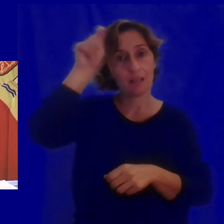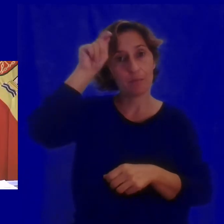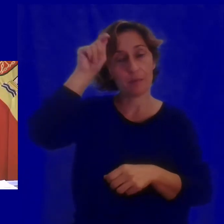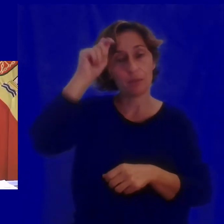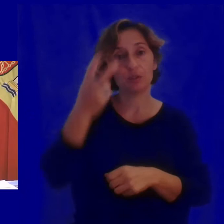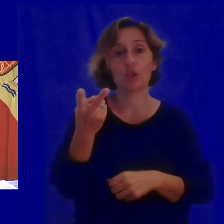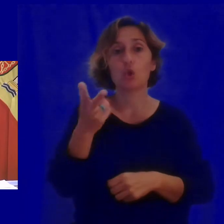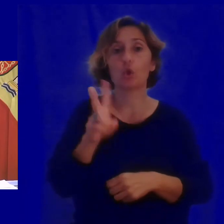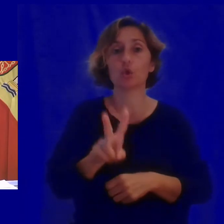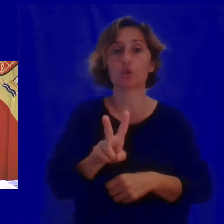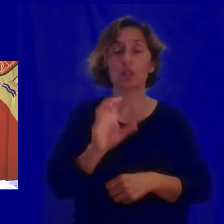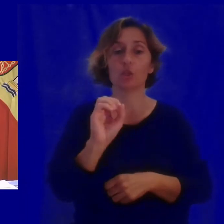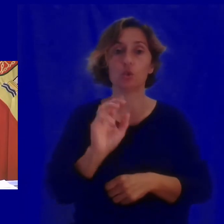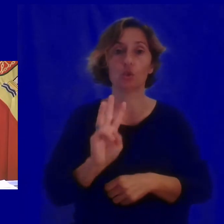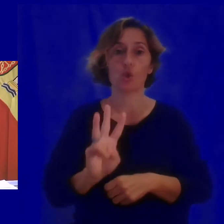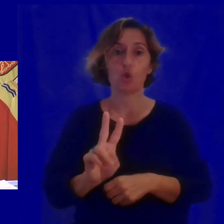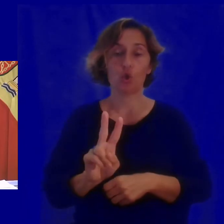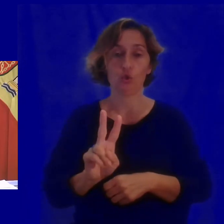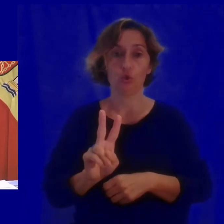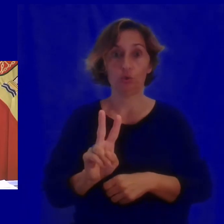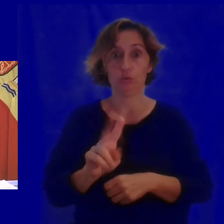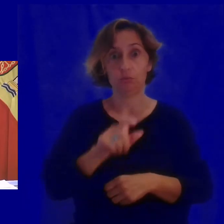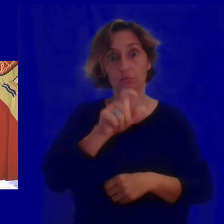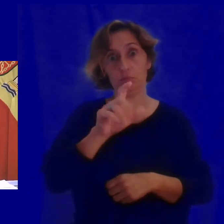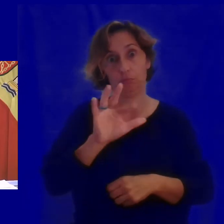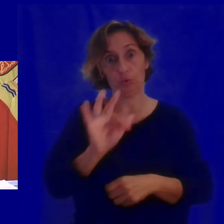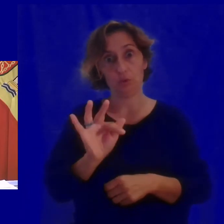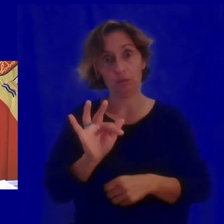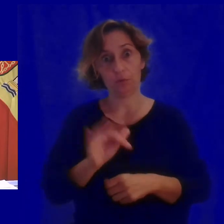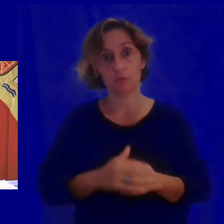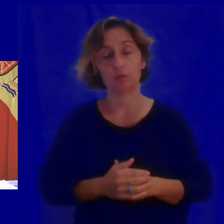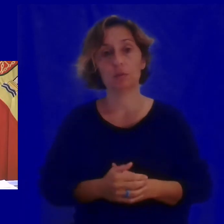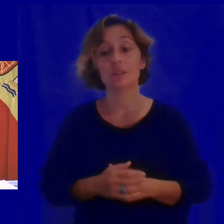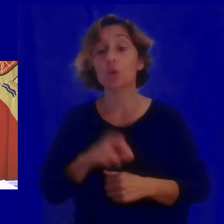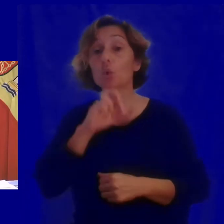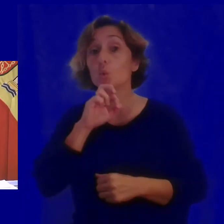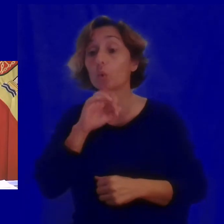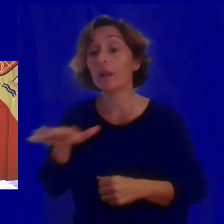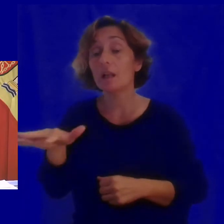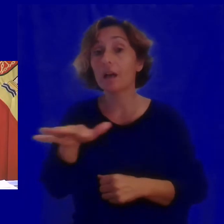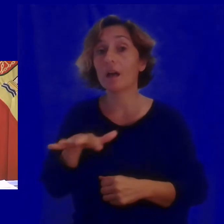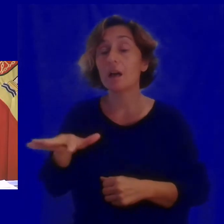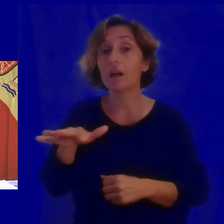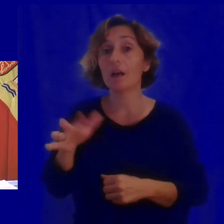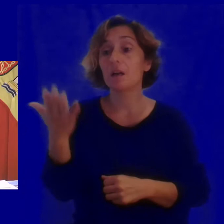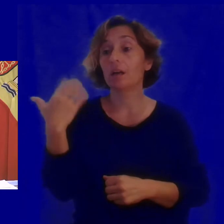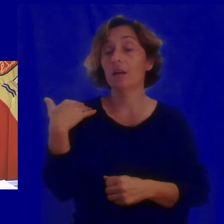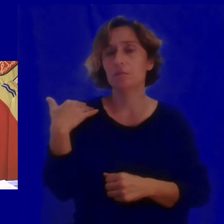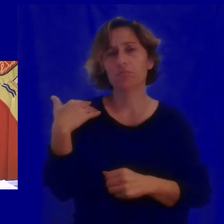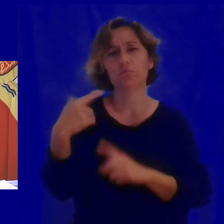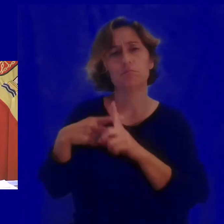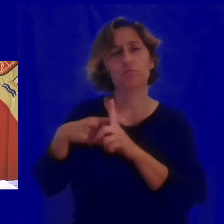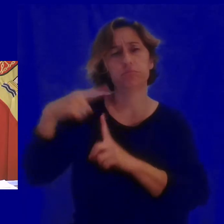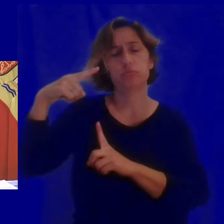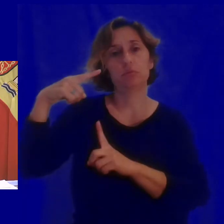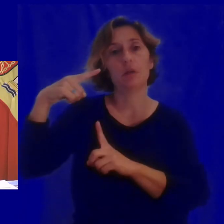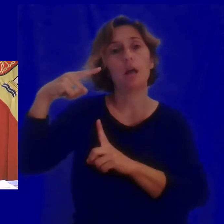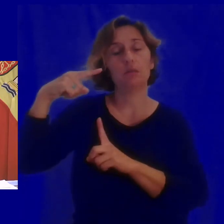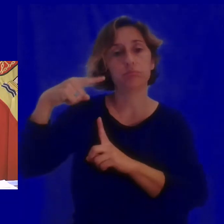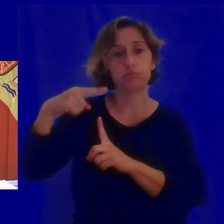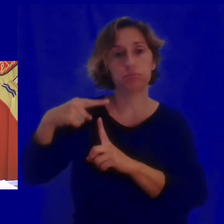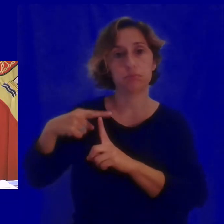los 202 casos por 100.000 habitantes, y también en la de Tudela, que partía de unos niveles más altos y ha